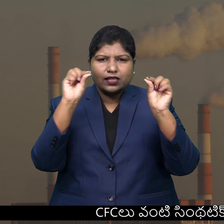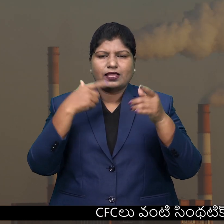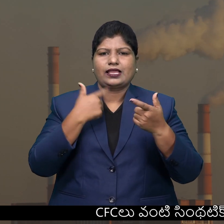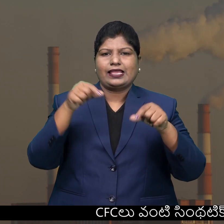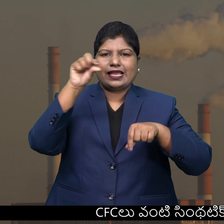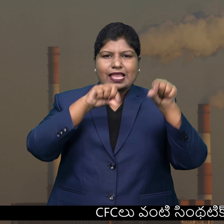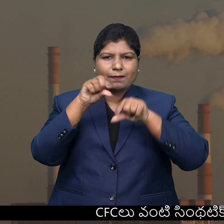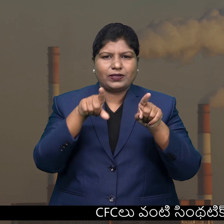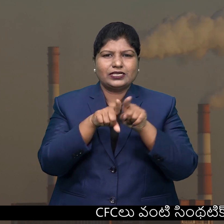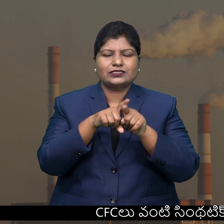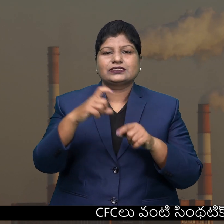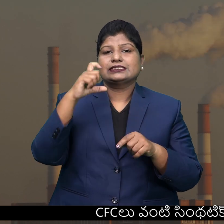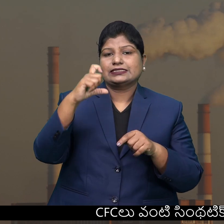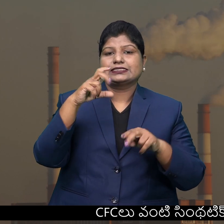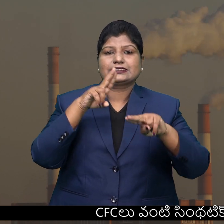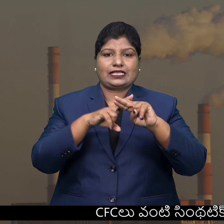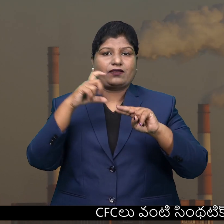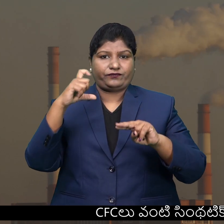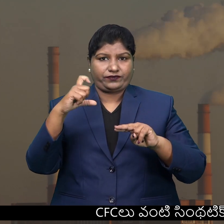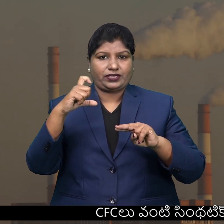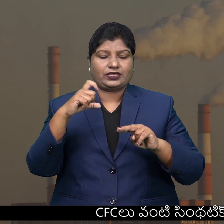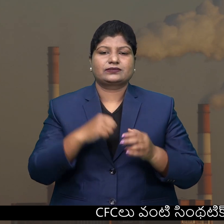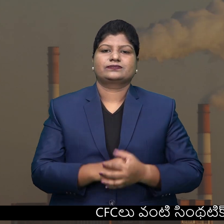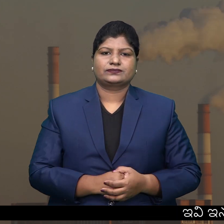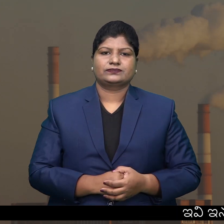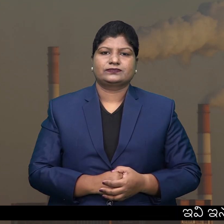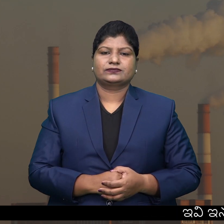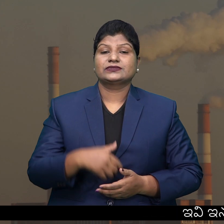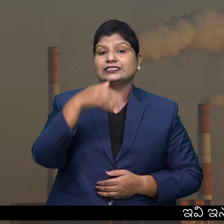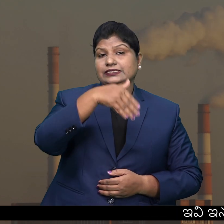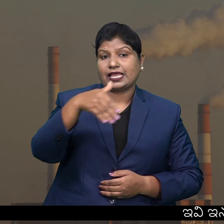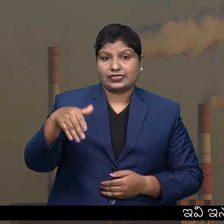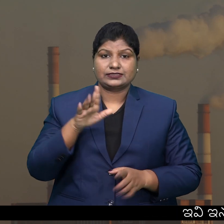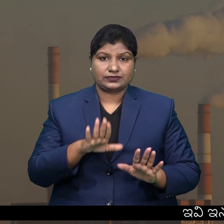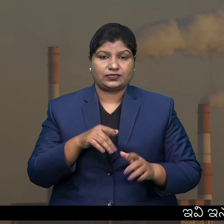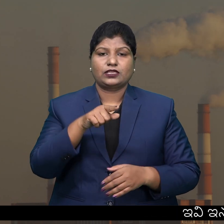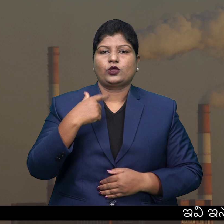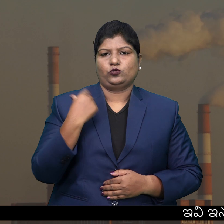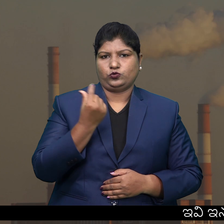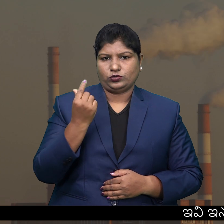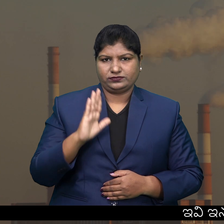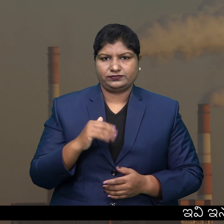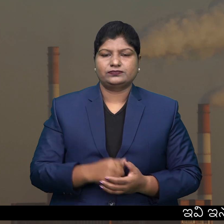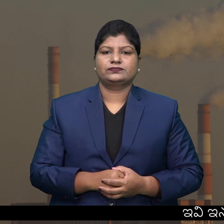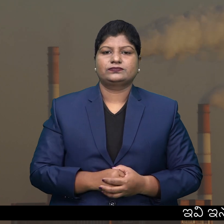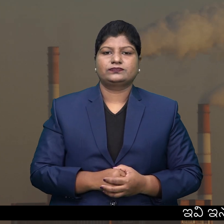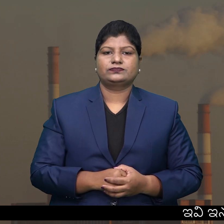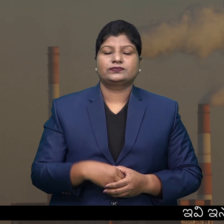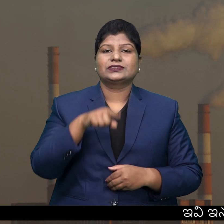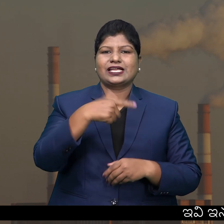సిఎఫ్సిలు వంటి సింథటిక్ రసాయనాలతో ముడిపడి ఉంది. ఇవి ఇన్సులేటింగ్ ఫోమ్లు,